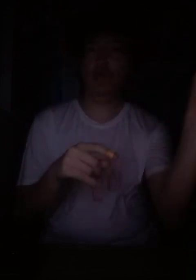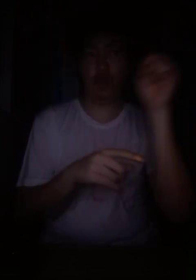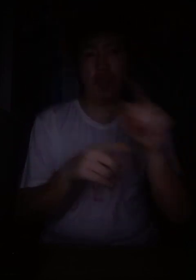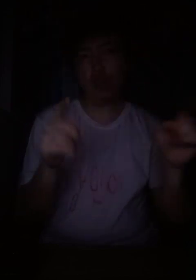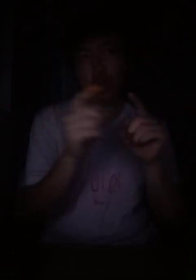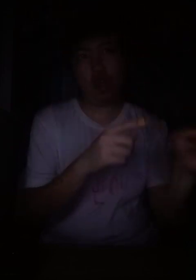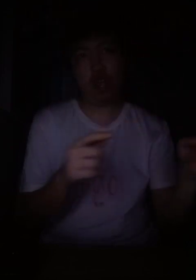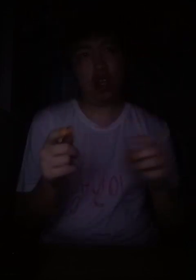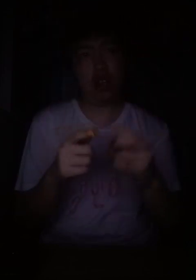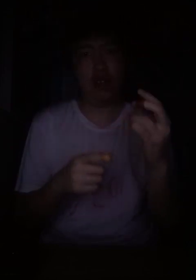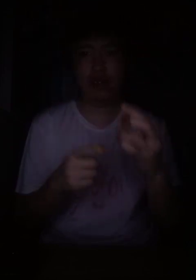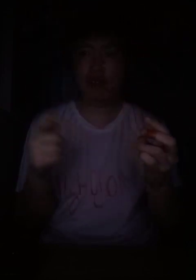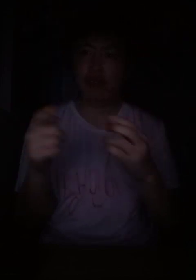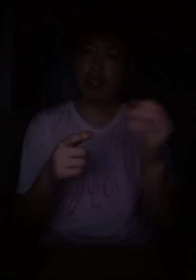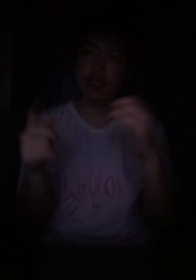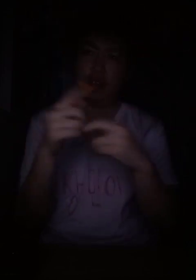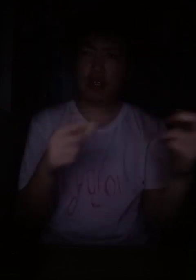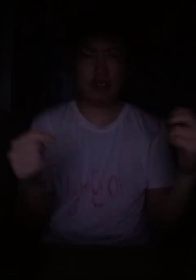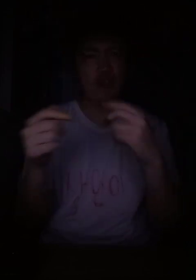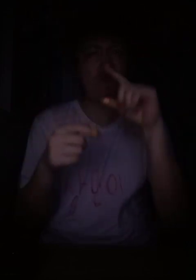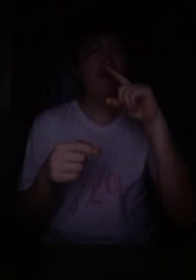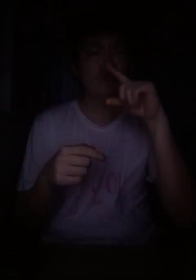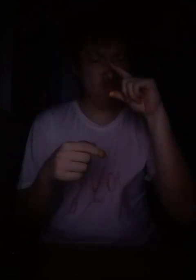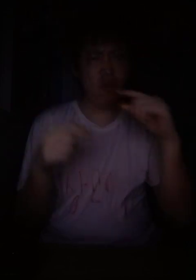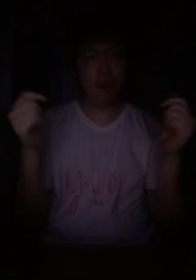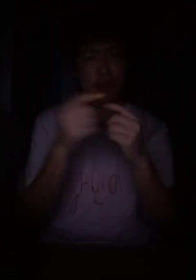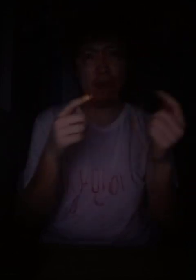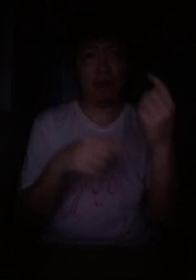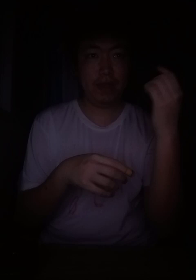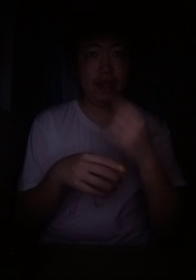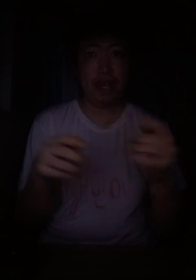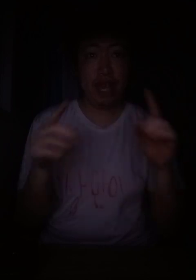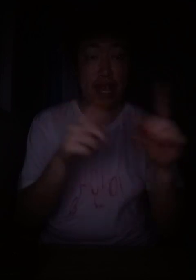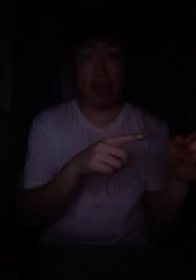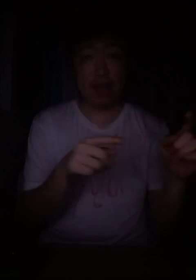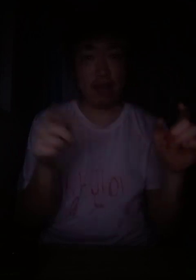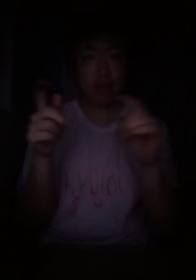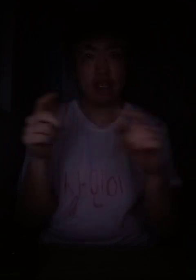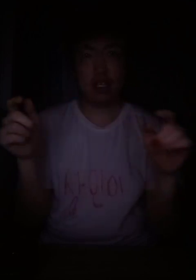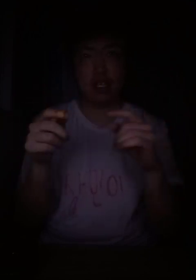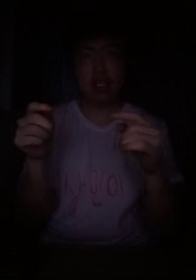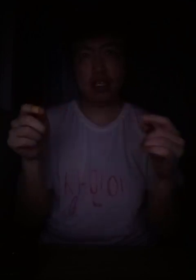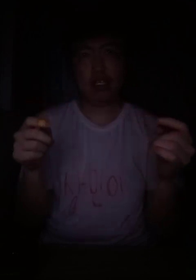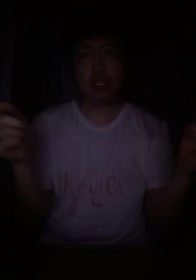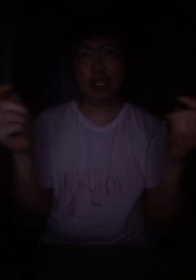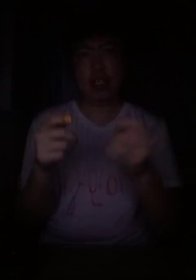보이는데요. 평상에 모여서 술판을 벌이는가 싶더니 이내 개 한 마리를 억지로 링 안으로